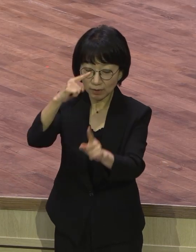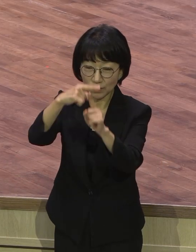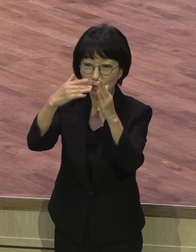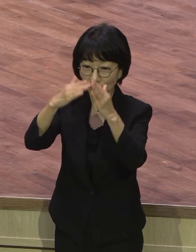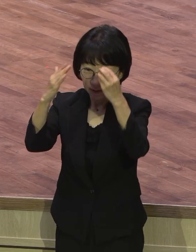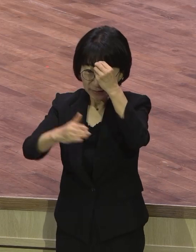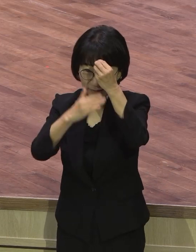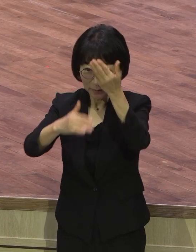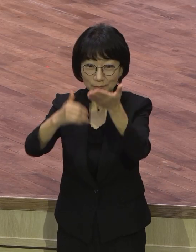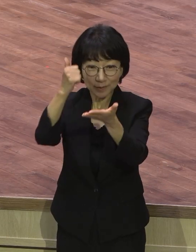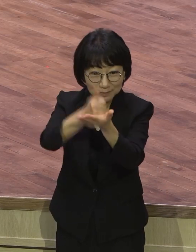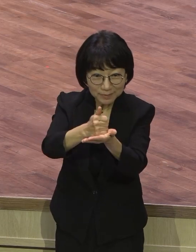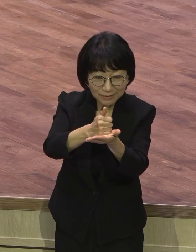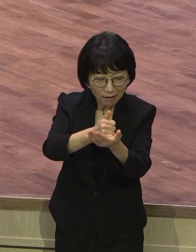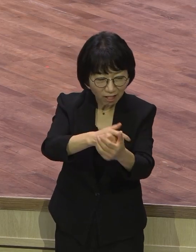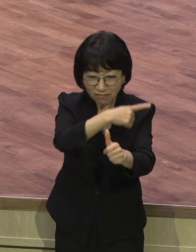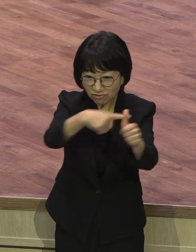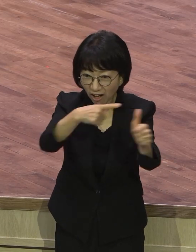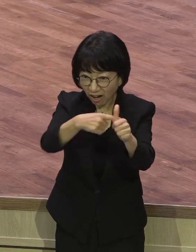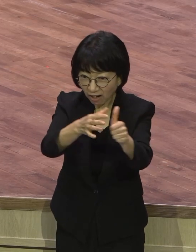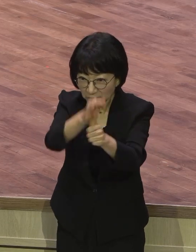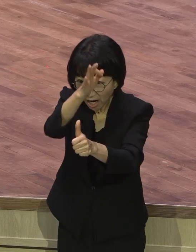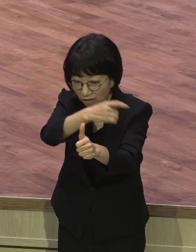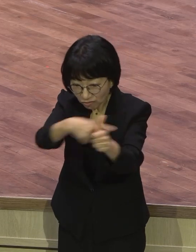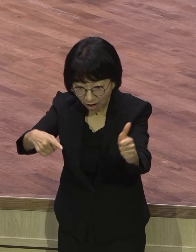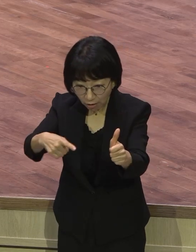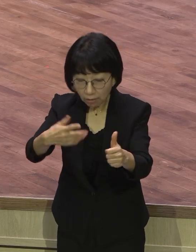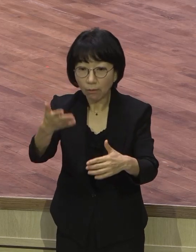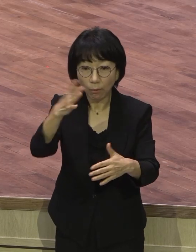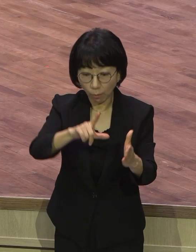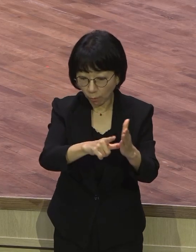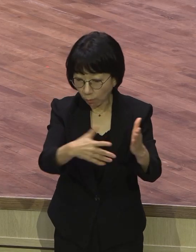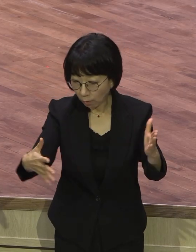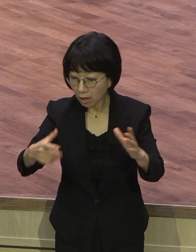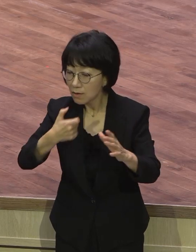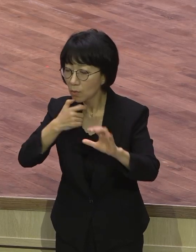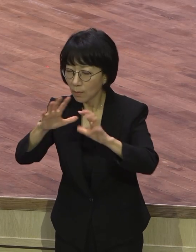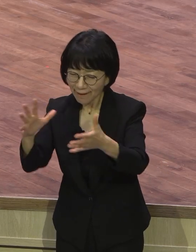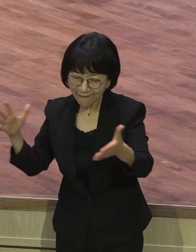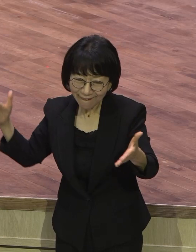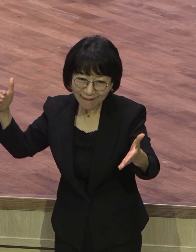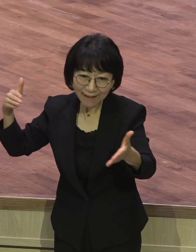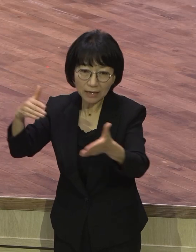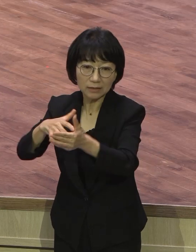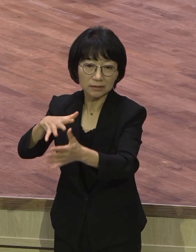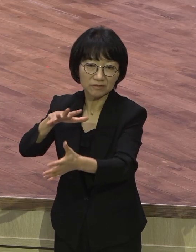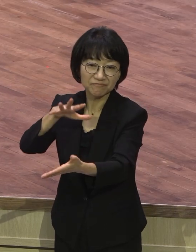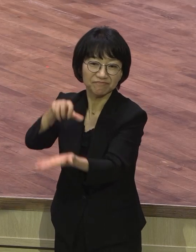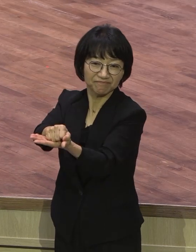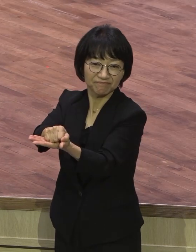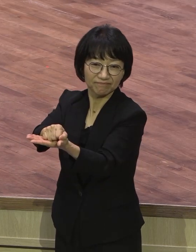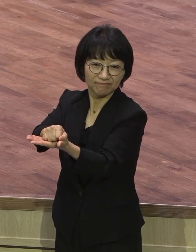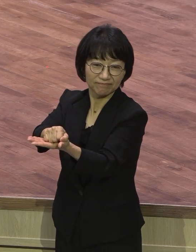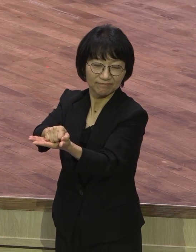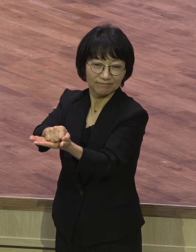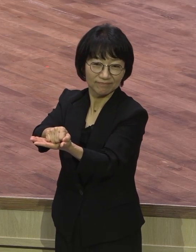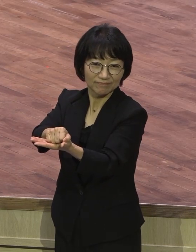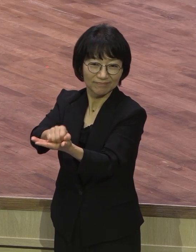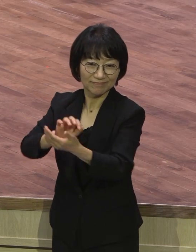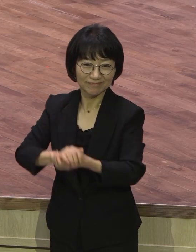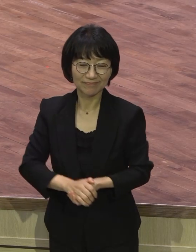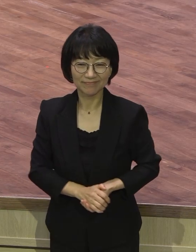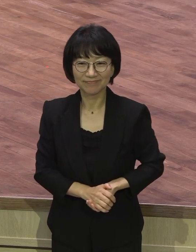싹 다 그런데 어떻게 된 판이 로마를 장악해 정복해버렸다니 콘스탄틴 황제가 313년에